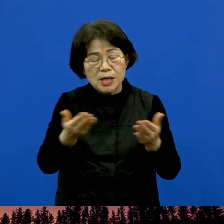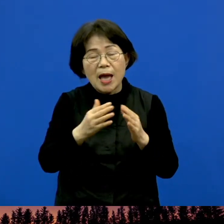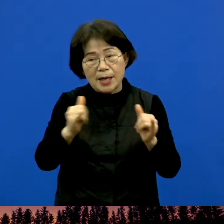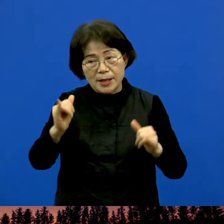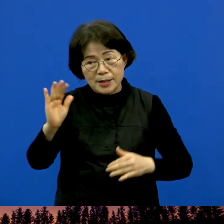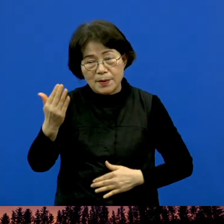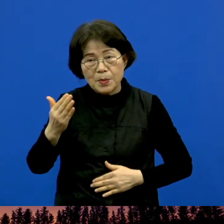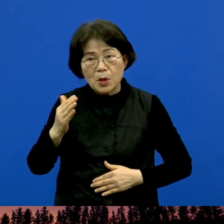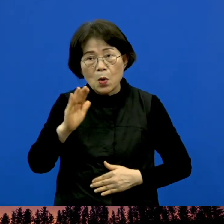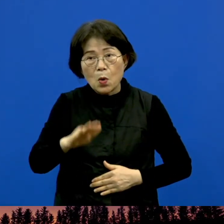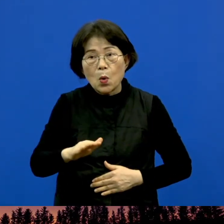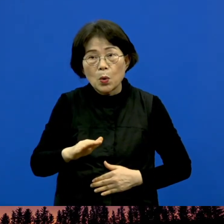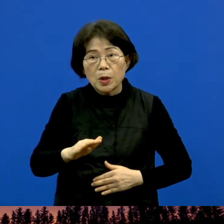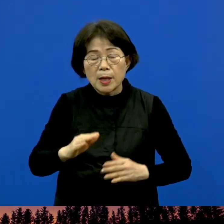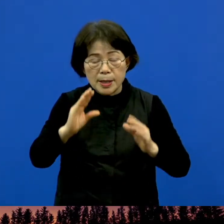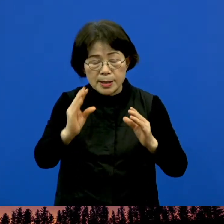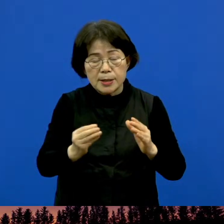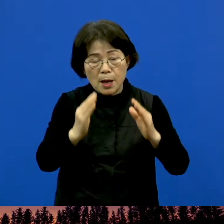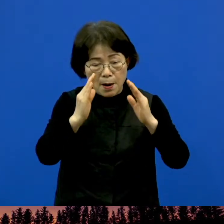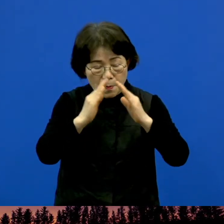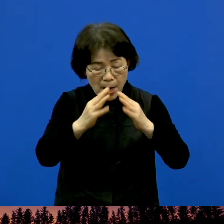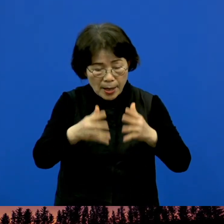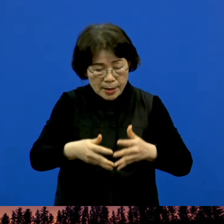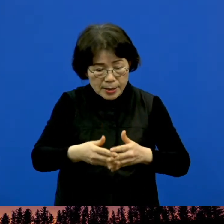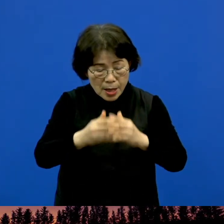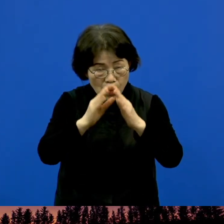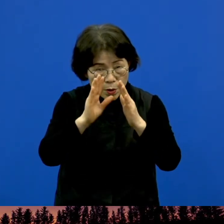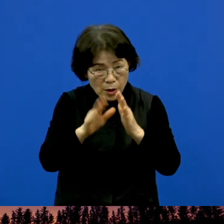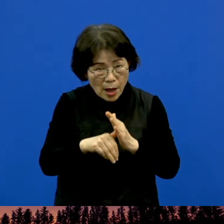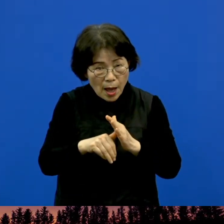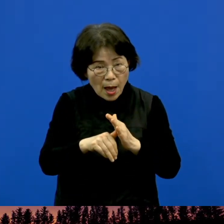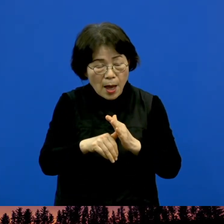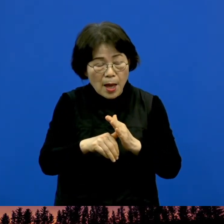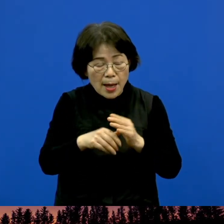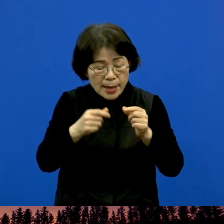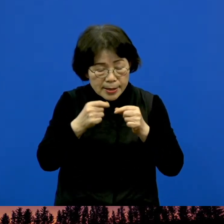오늘 성막을 짓는 일을 자세히 보면 오케스트라와 같아요.